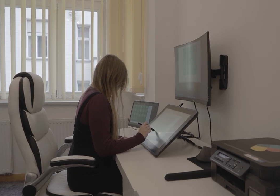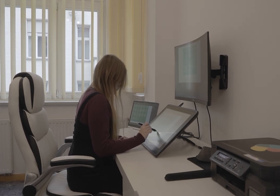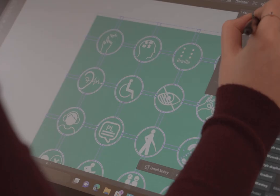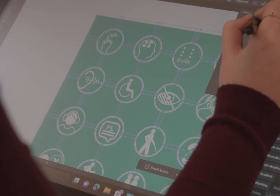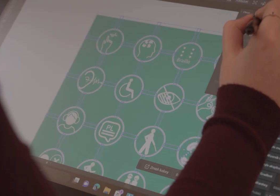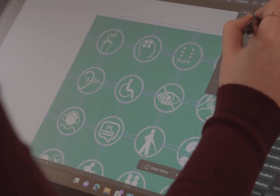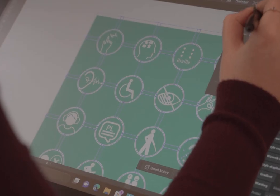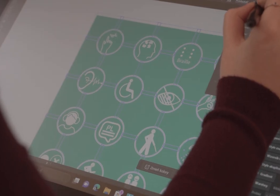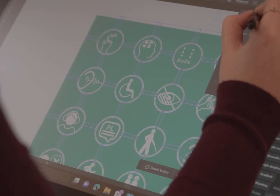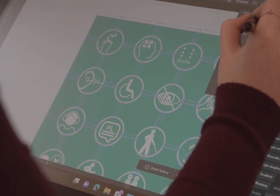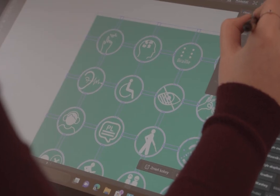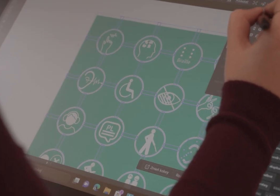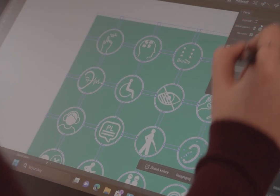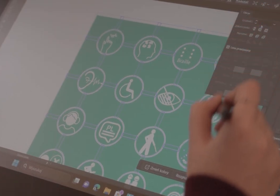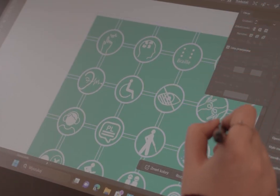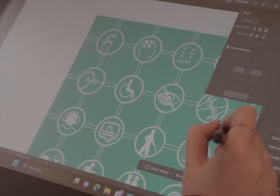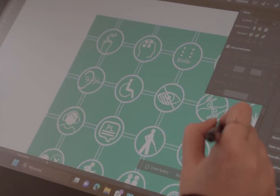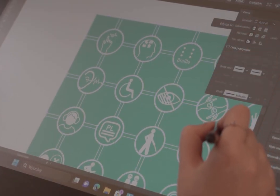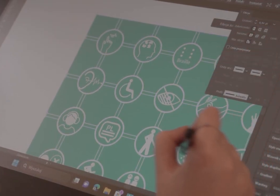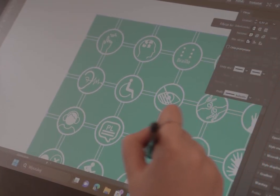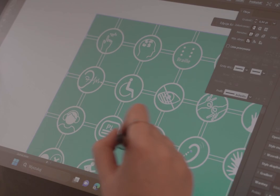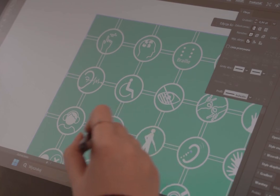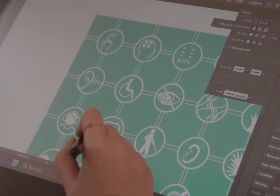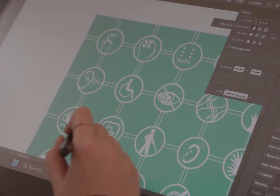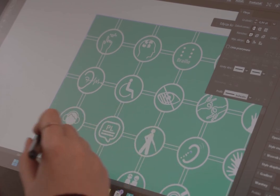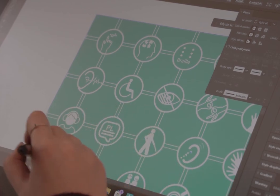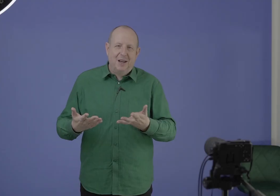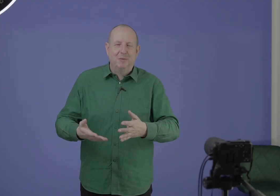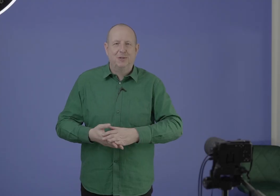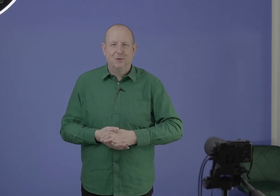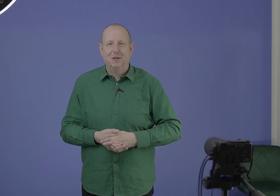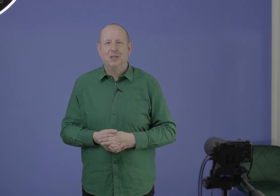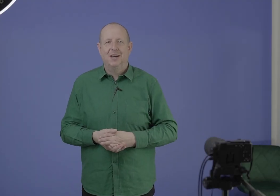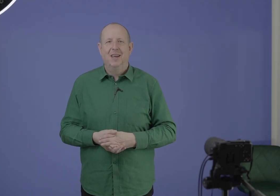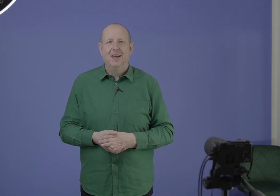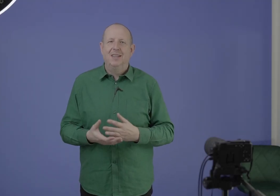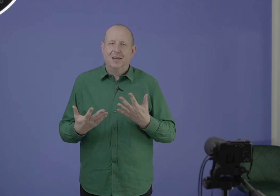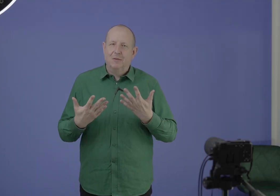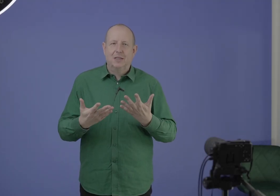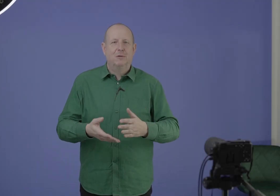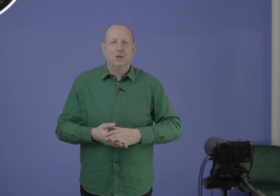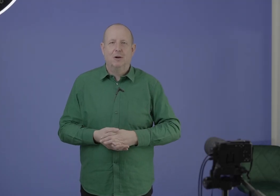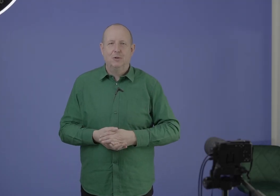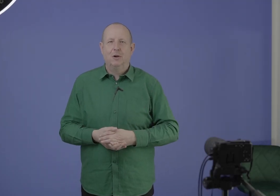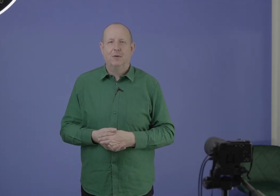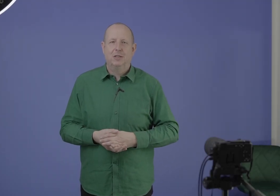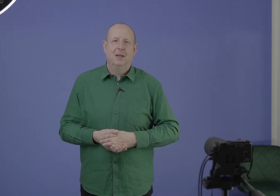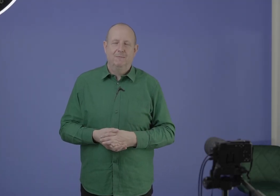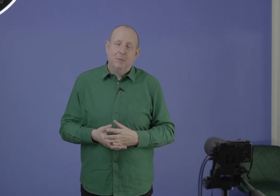poważnymi, jak też dziećmi, które w ogóle nie mają żadnych zaburzeń, ale po prostu chcą się integrować, chcą się komunikować, na